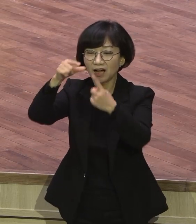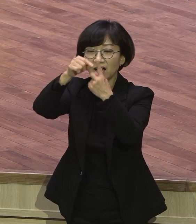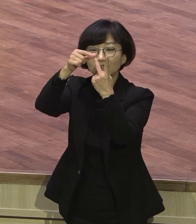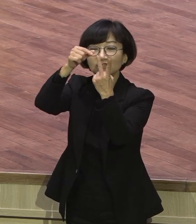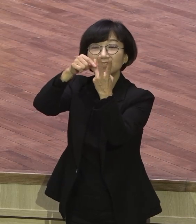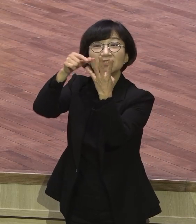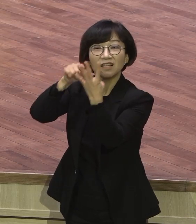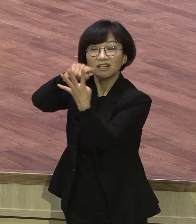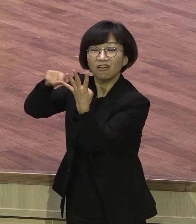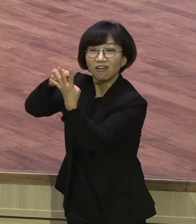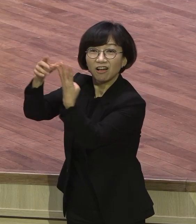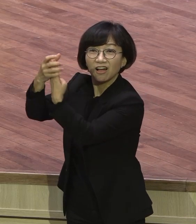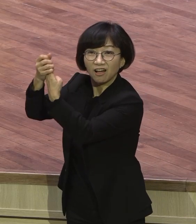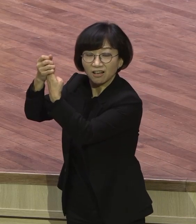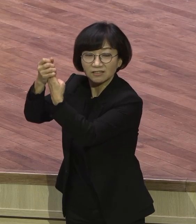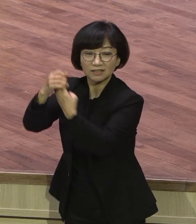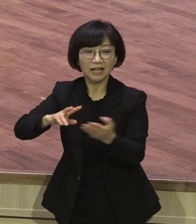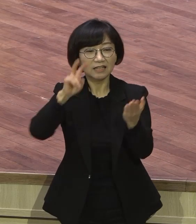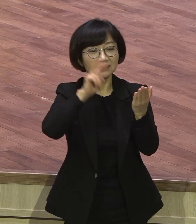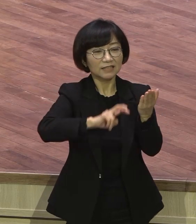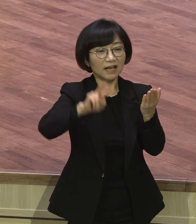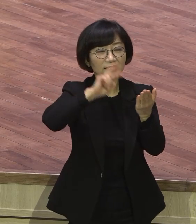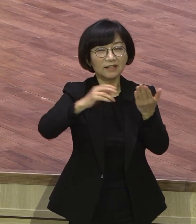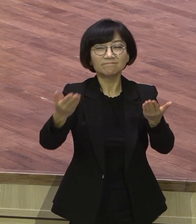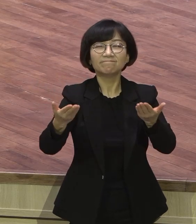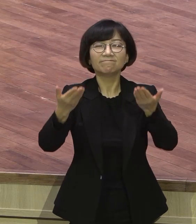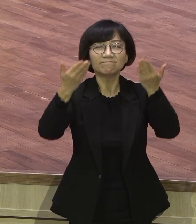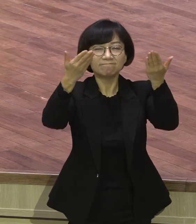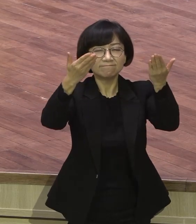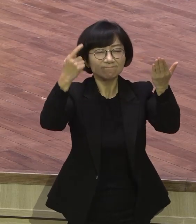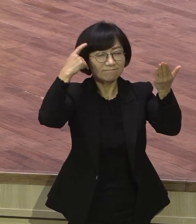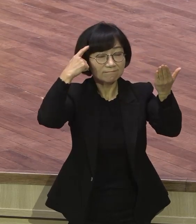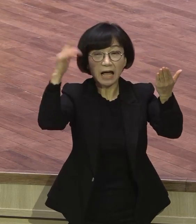감정충만으로 분위기를 그냥 자기